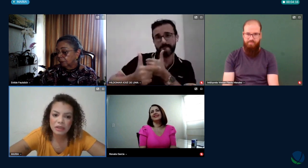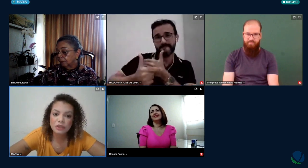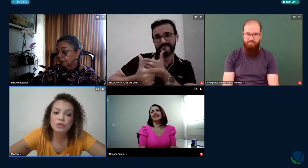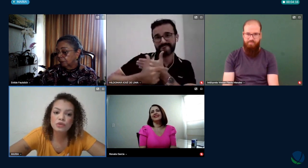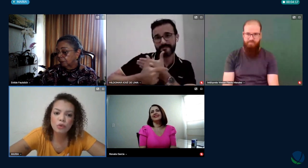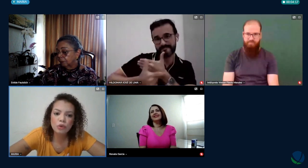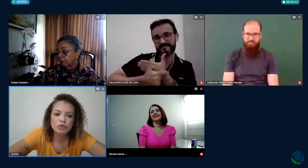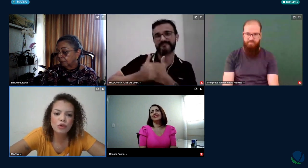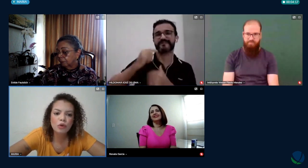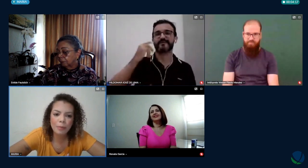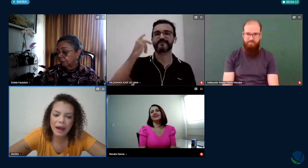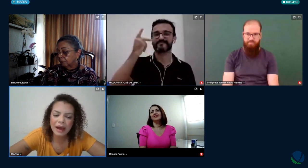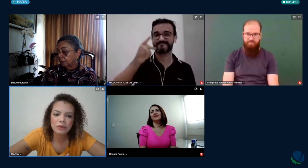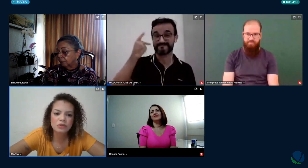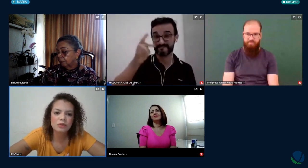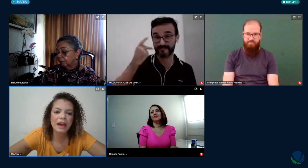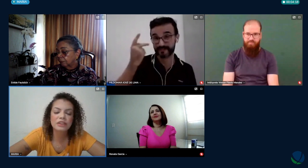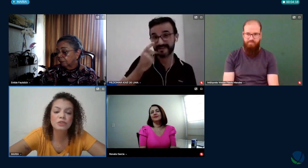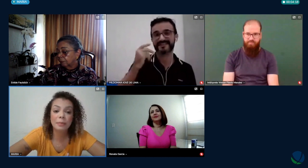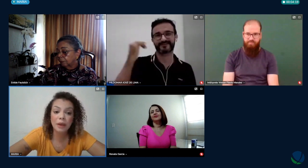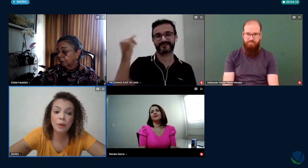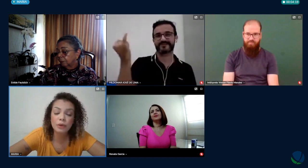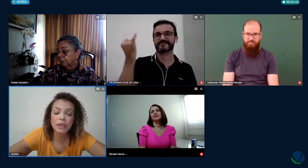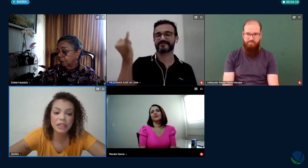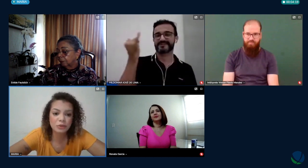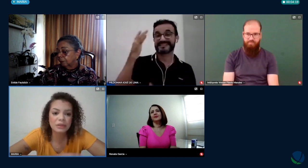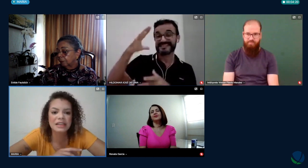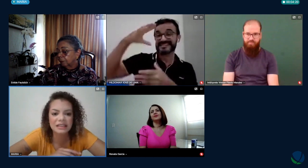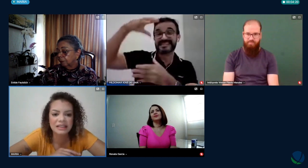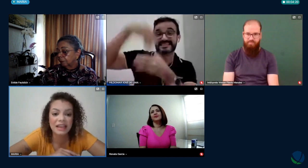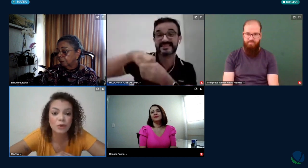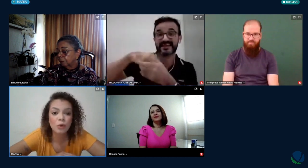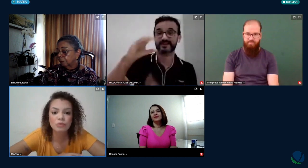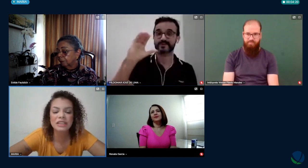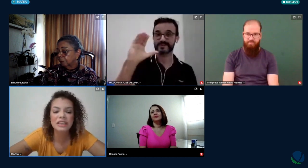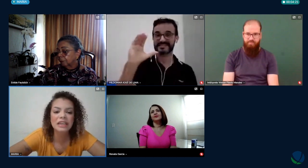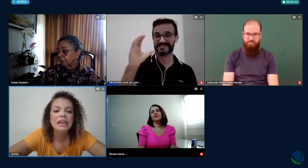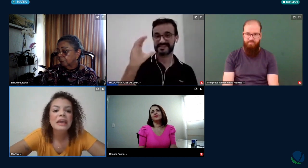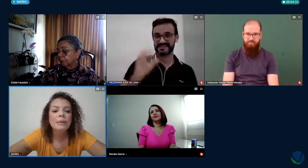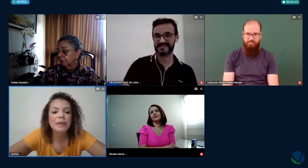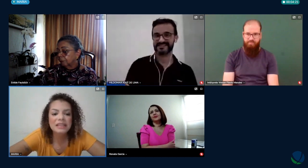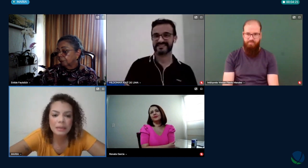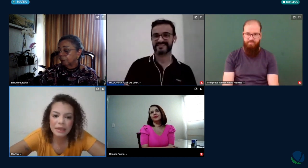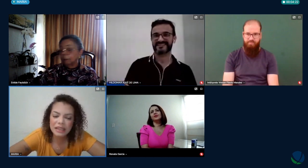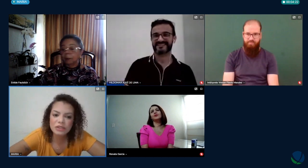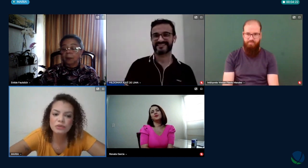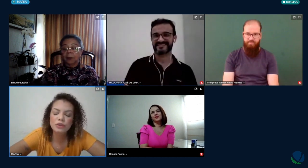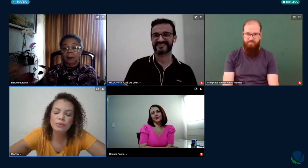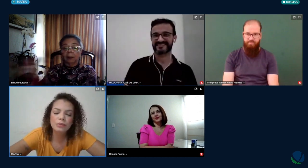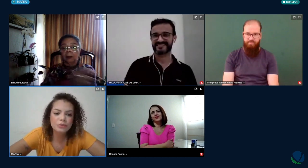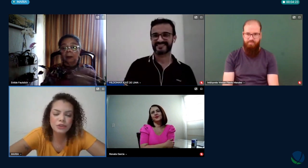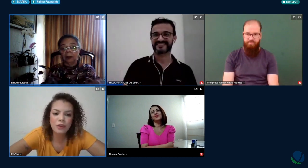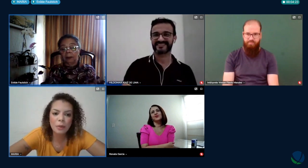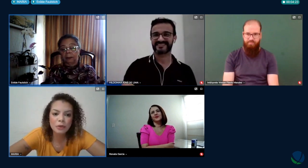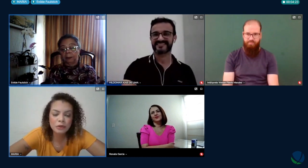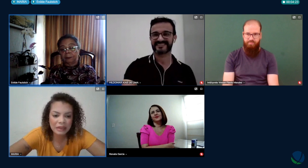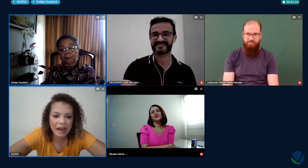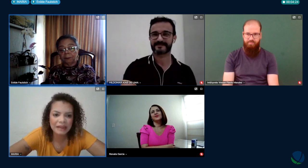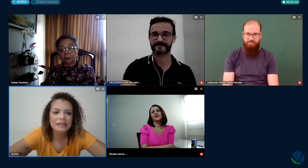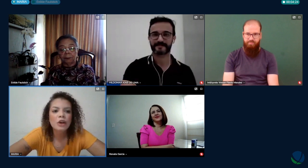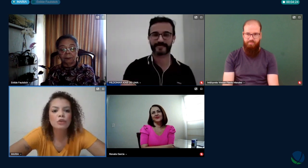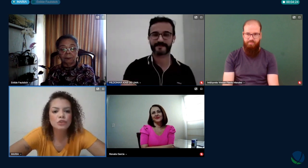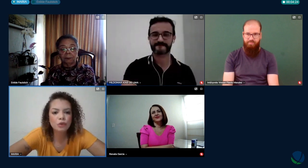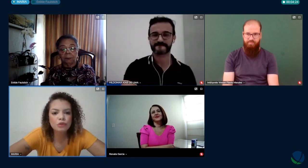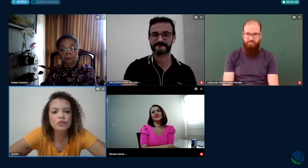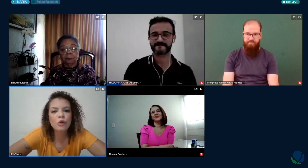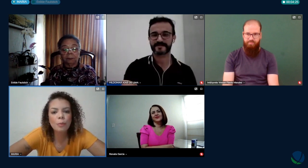Isso é importante, os surdos ocuparem os lugares, o papel político dessa tese, eu consegui perceber isso de forma muito